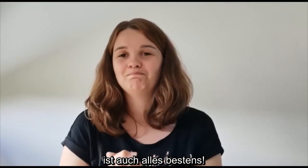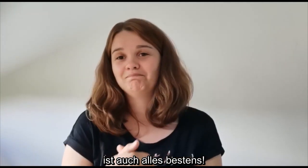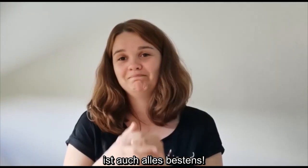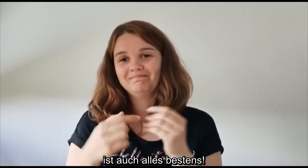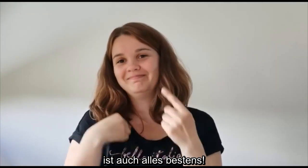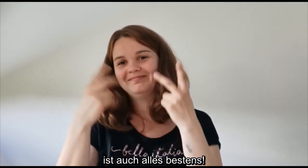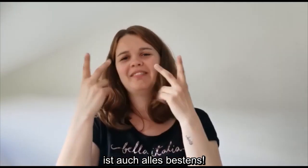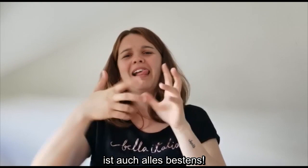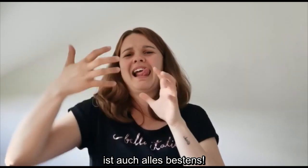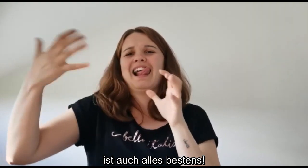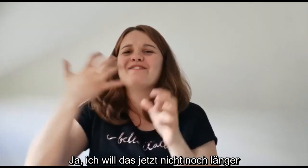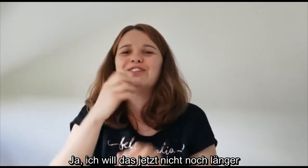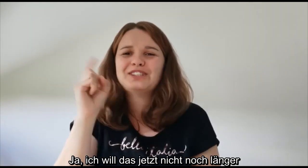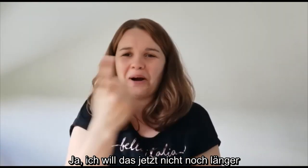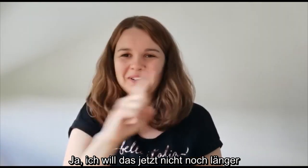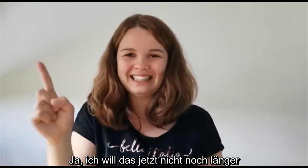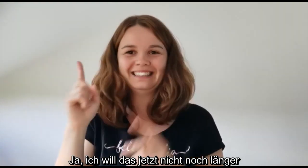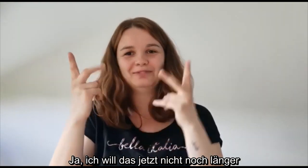bestens